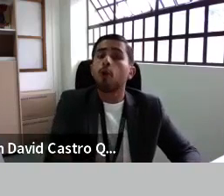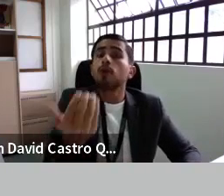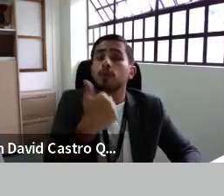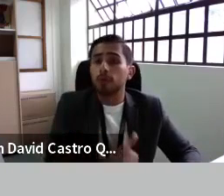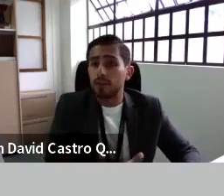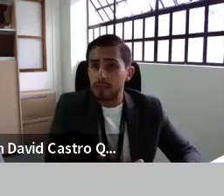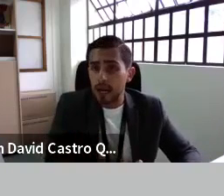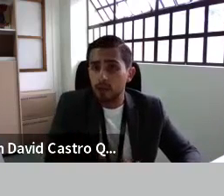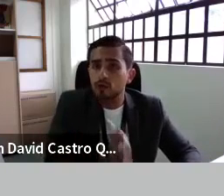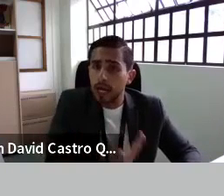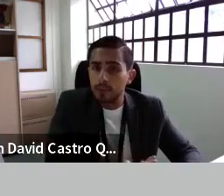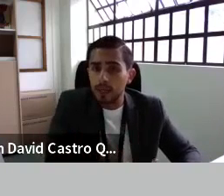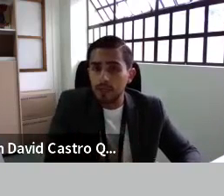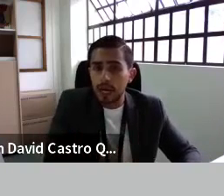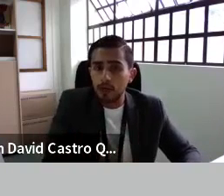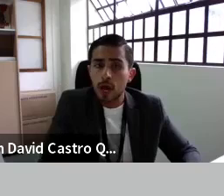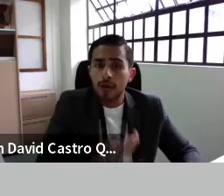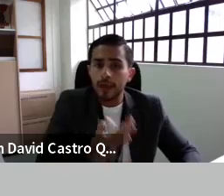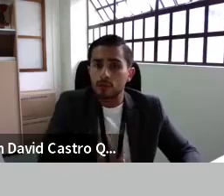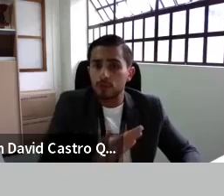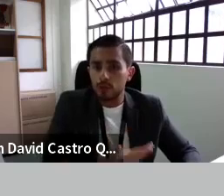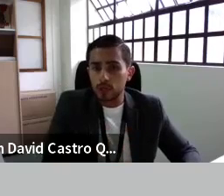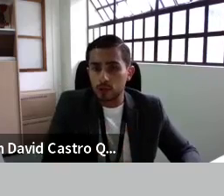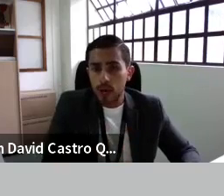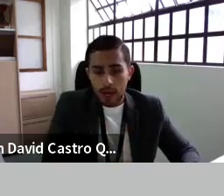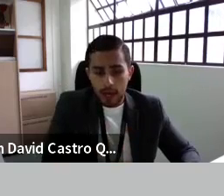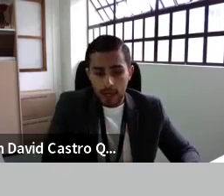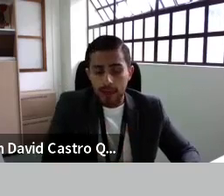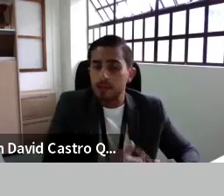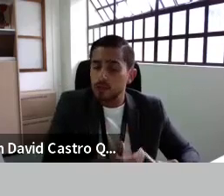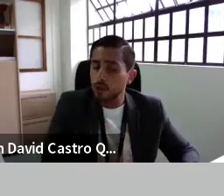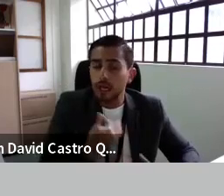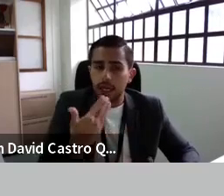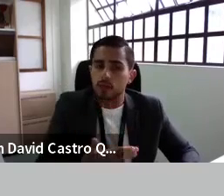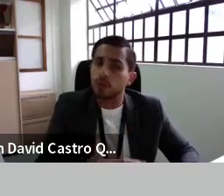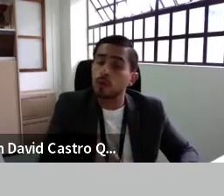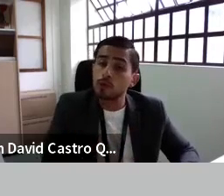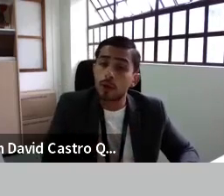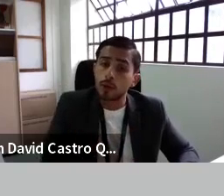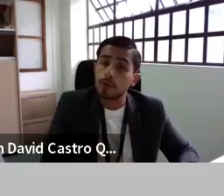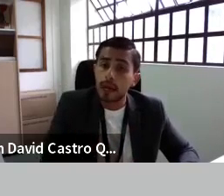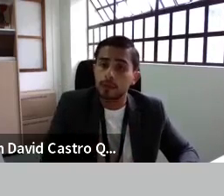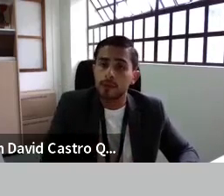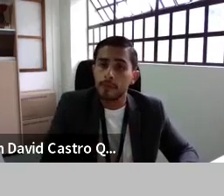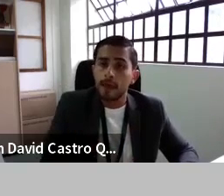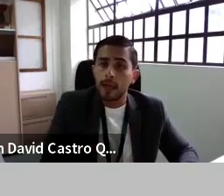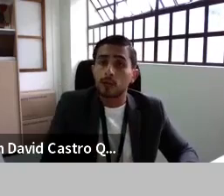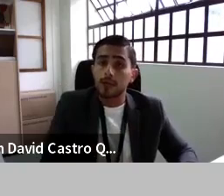últimos beneficiarios los grandes beneficiarios de estos procesos de gestión de generación de uso del conocimiento entonces